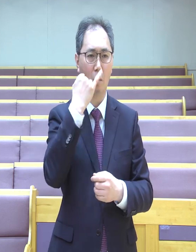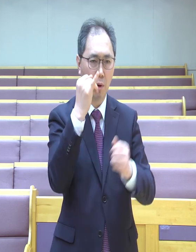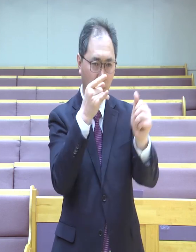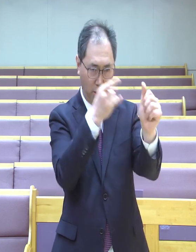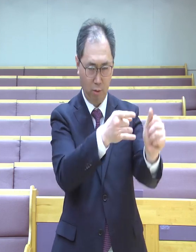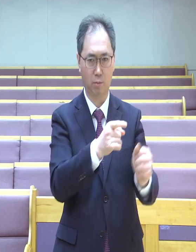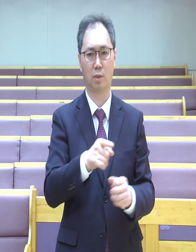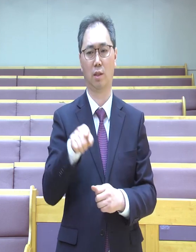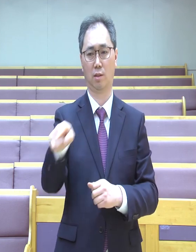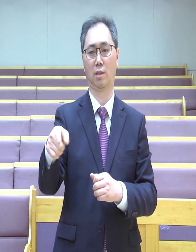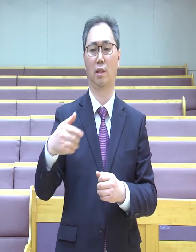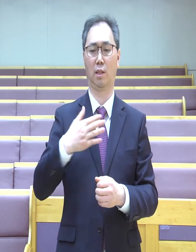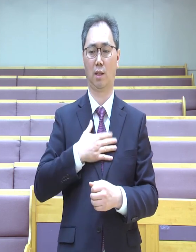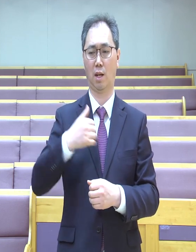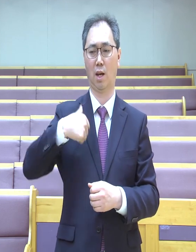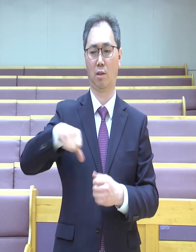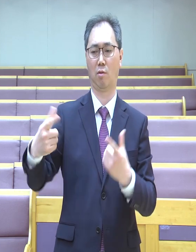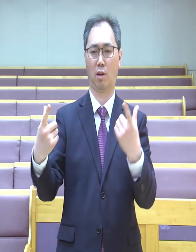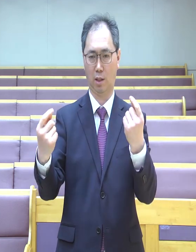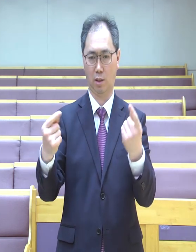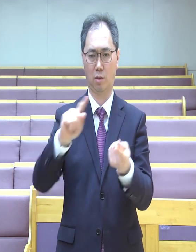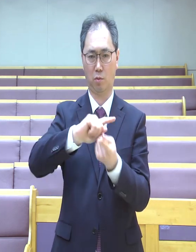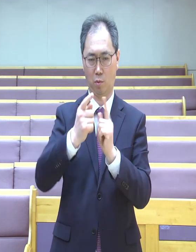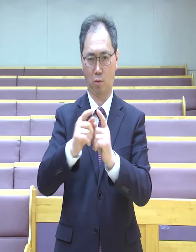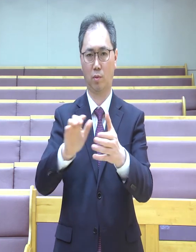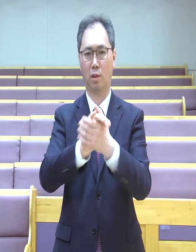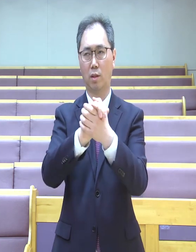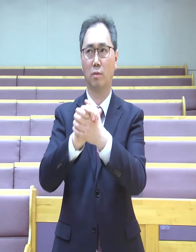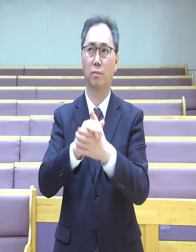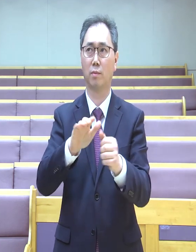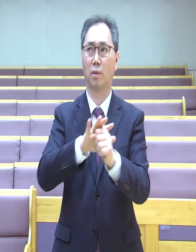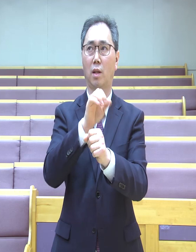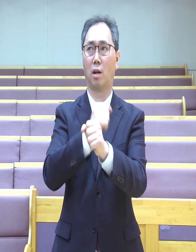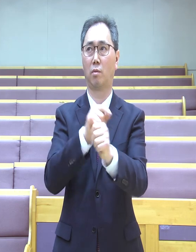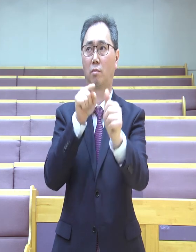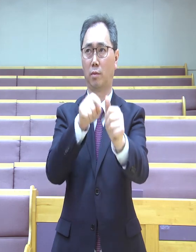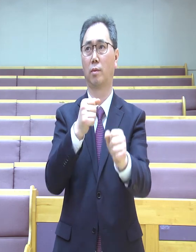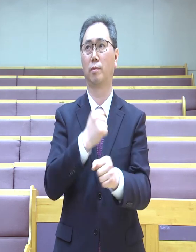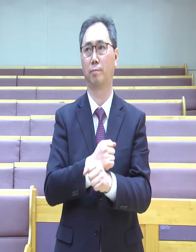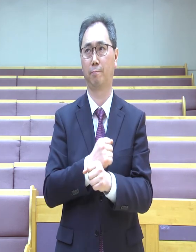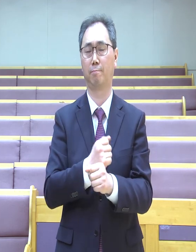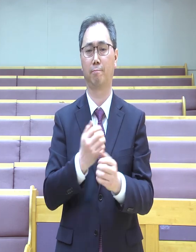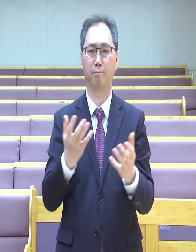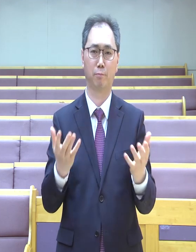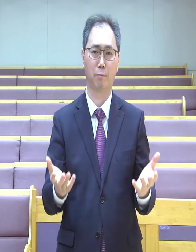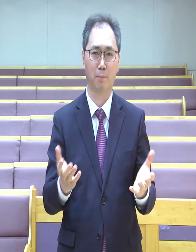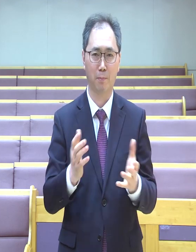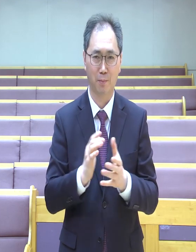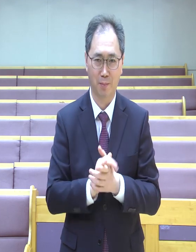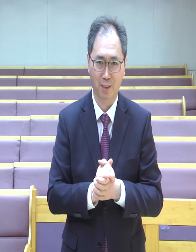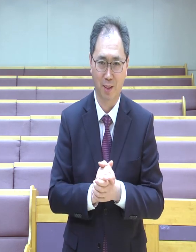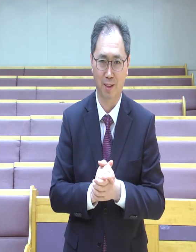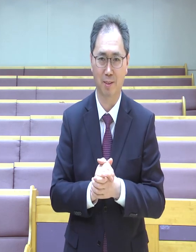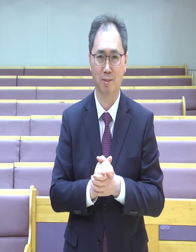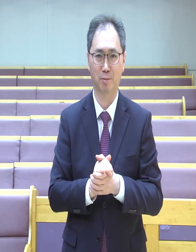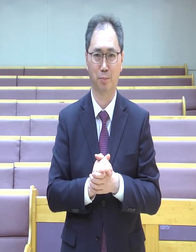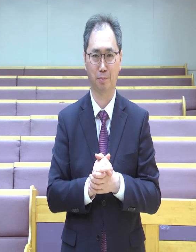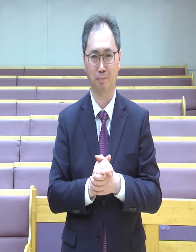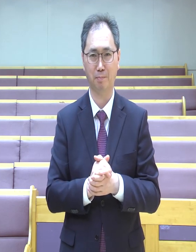하신대 그때부터 그 제자가 자기 집에 모시니라. 아멘. 위임 목사님께서 말씀 전하여 주시겠습니다.